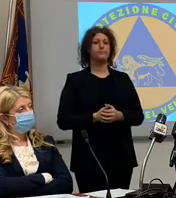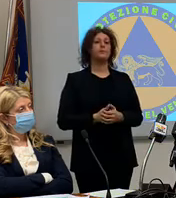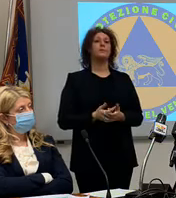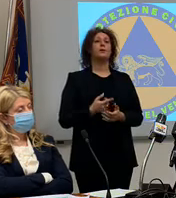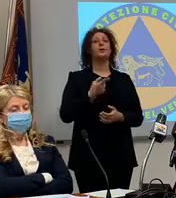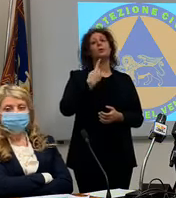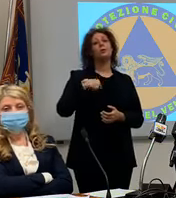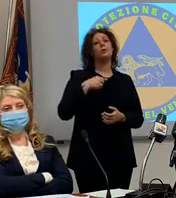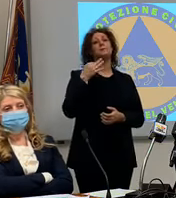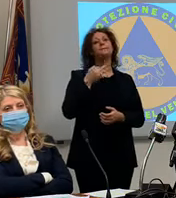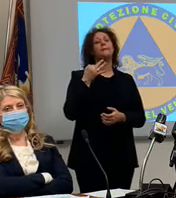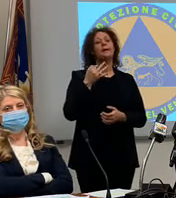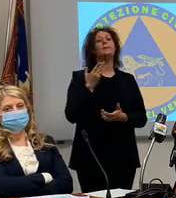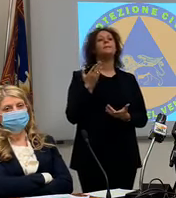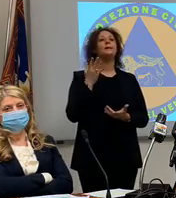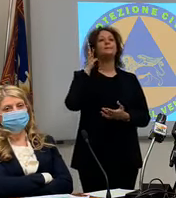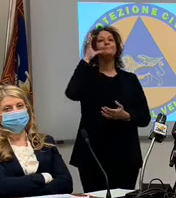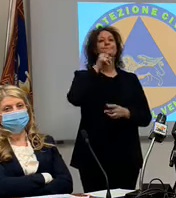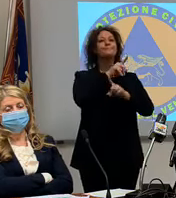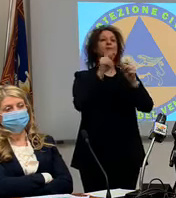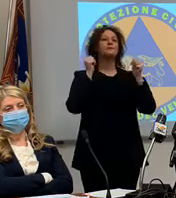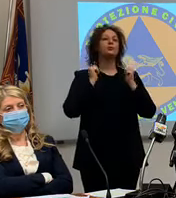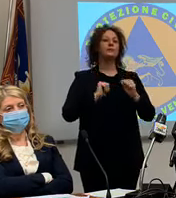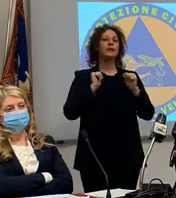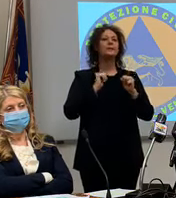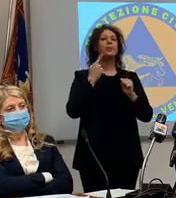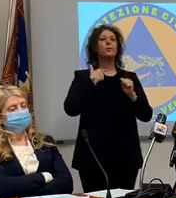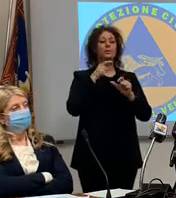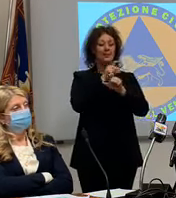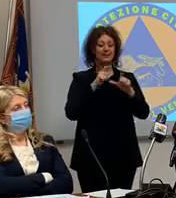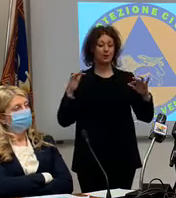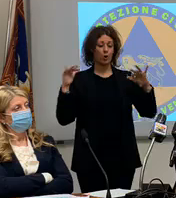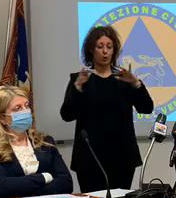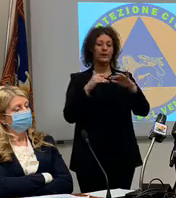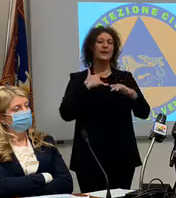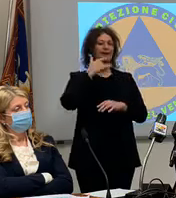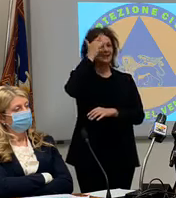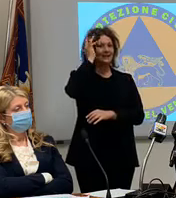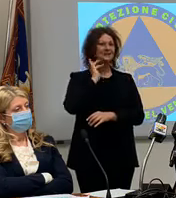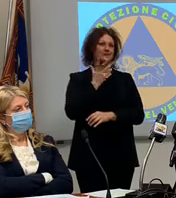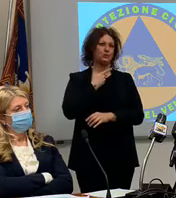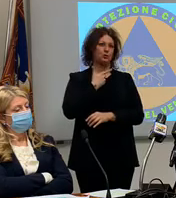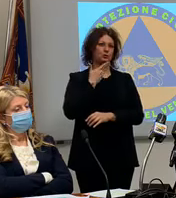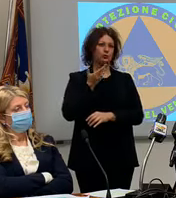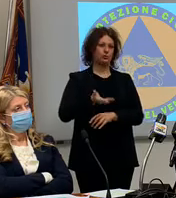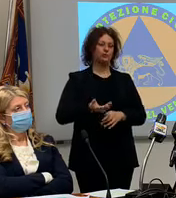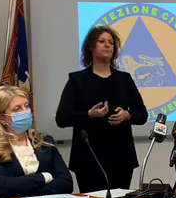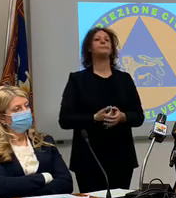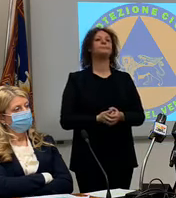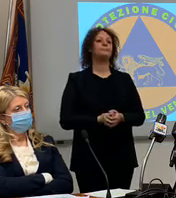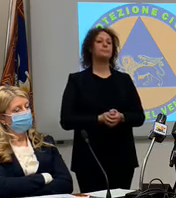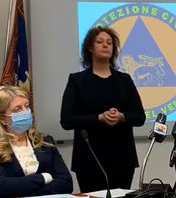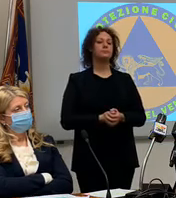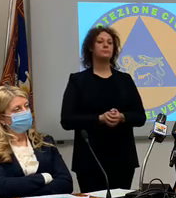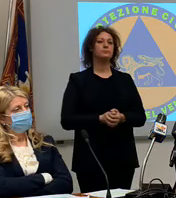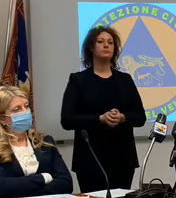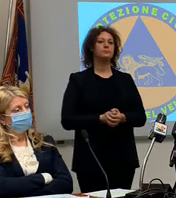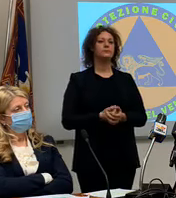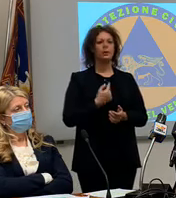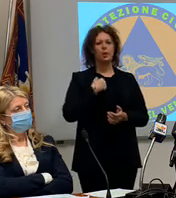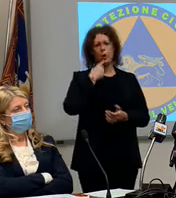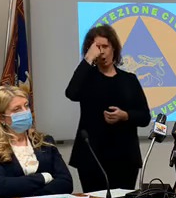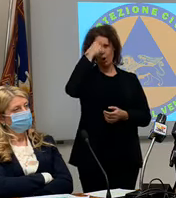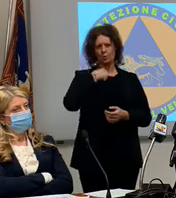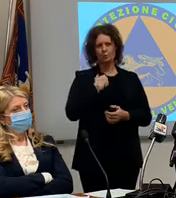far capire che comunque il rischio c'è negli assembramenti Io capisco che la legge no attenzione capisco che si può uscire di